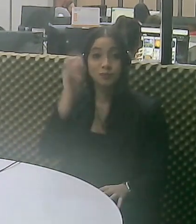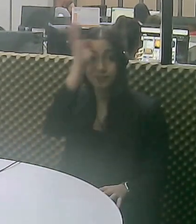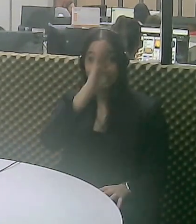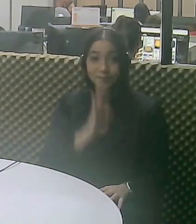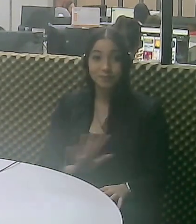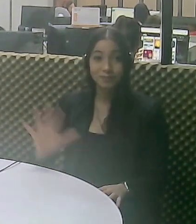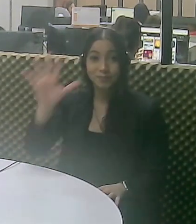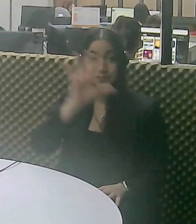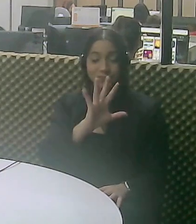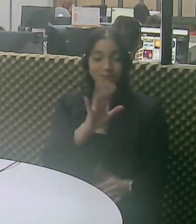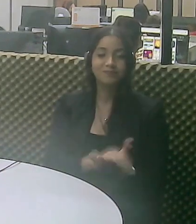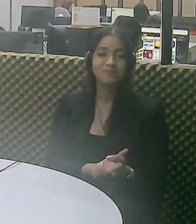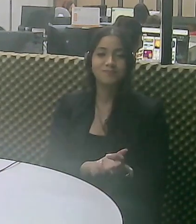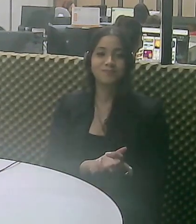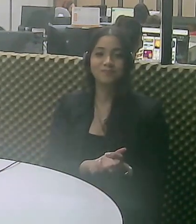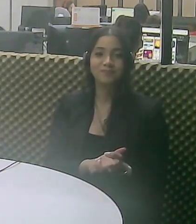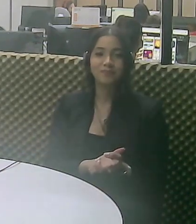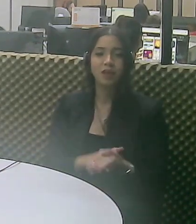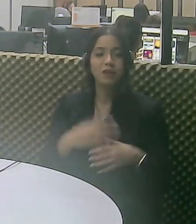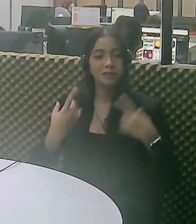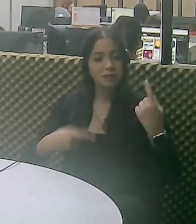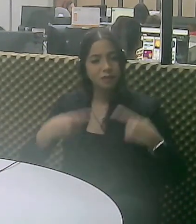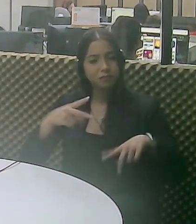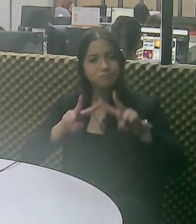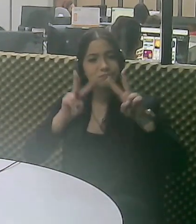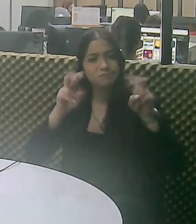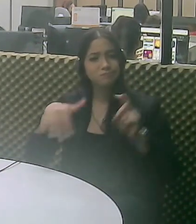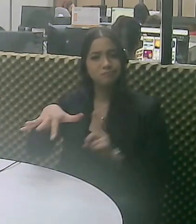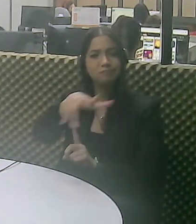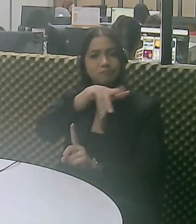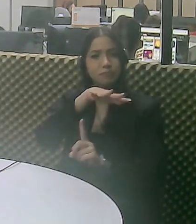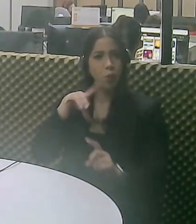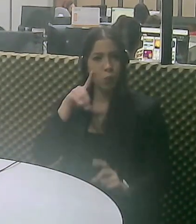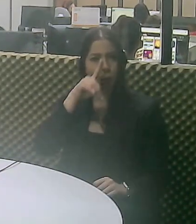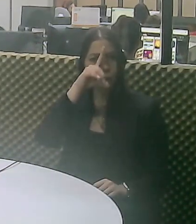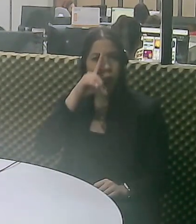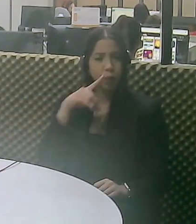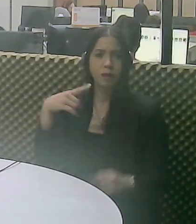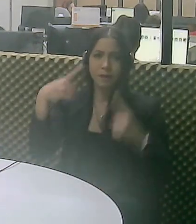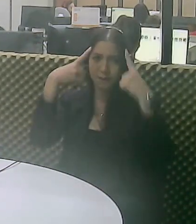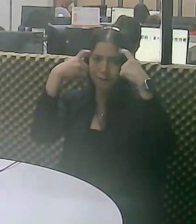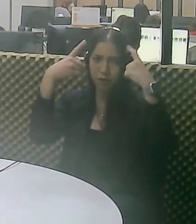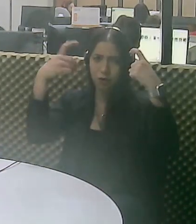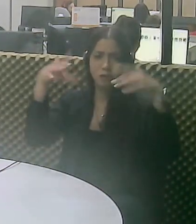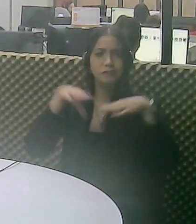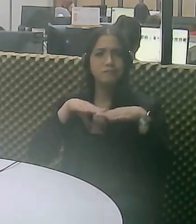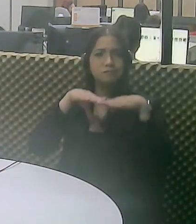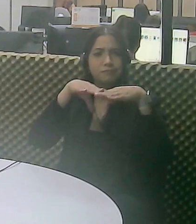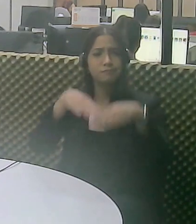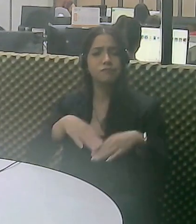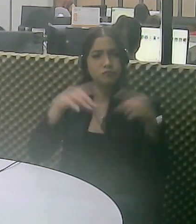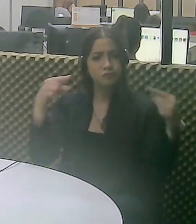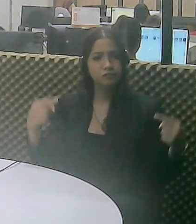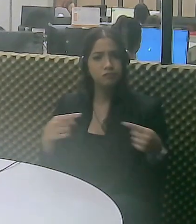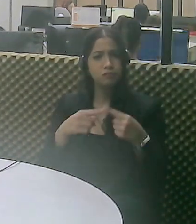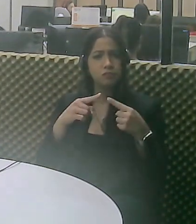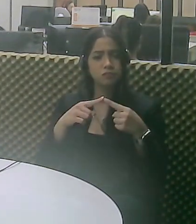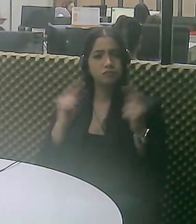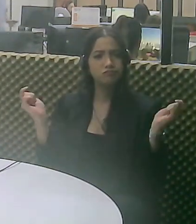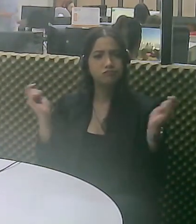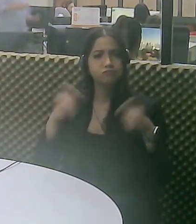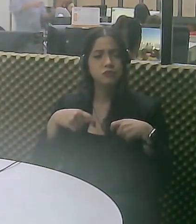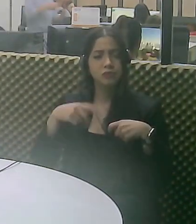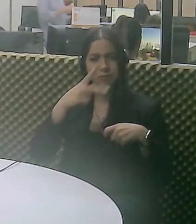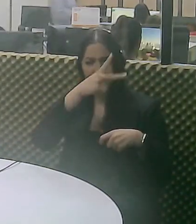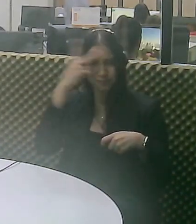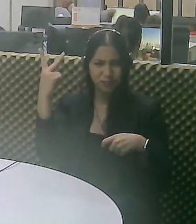Brasil. O momento servirá para debates acerca de situações de risco de violência, abordagens apropriadas sobre o potencial